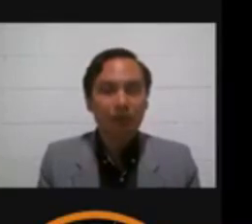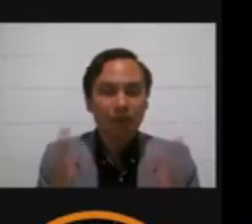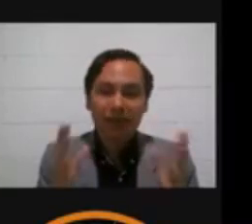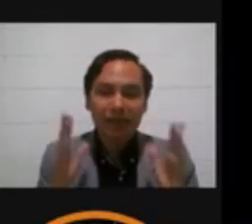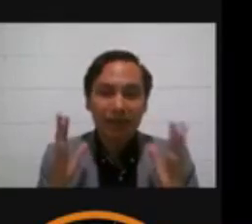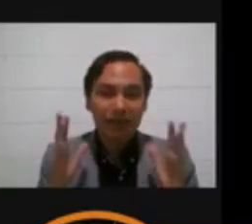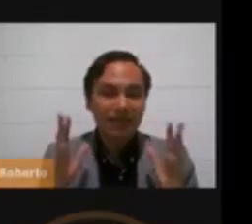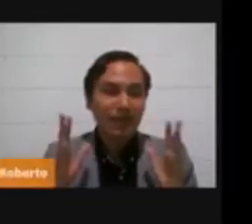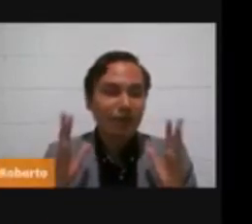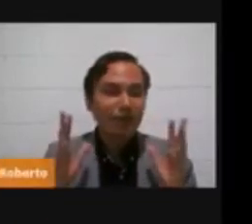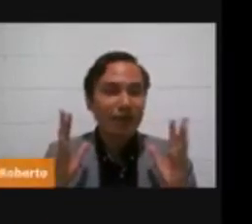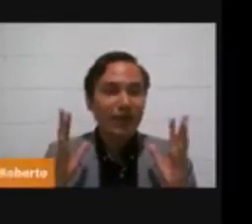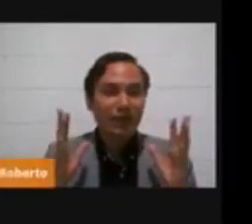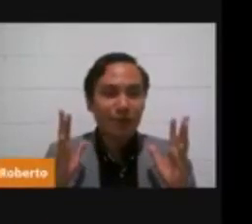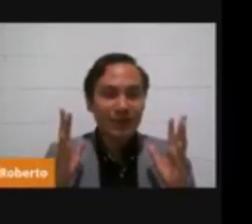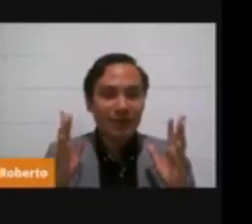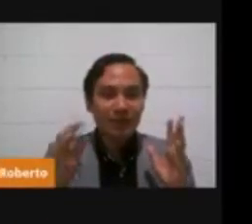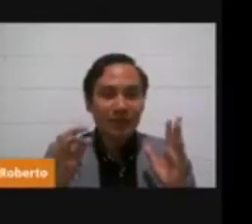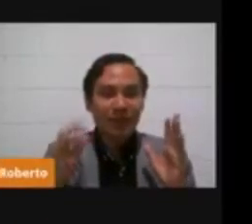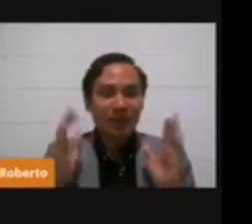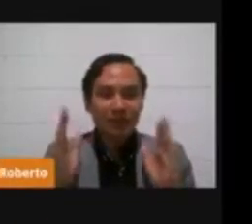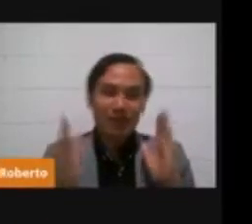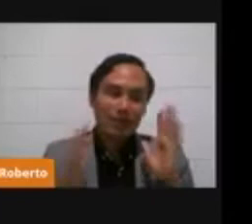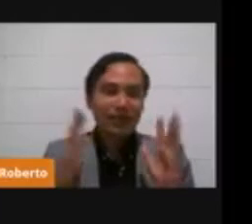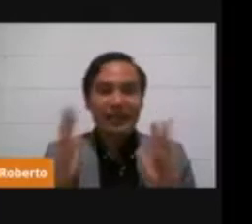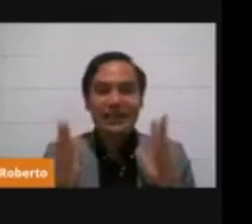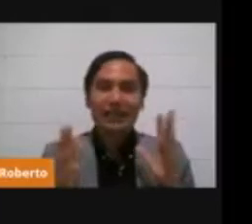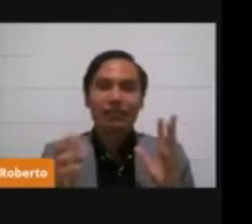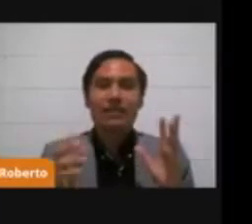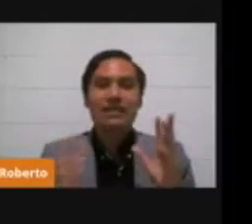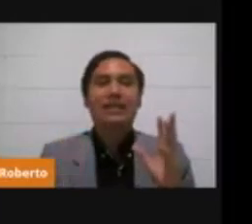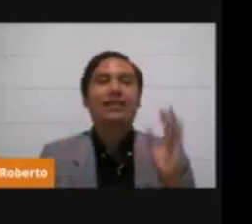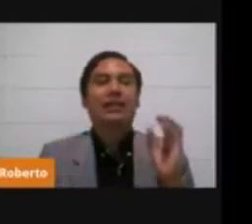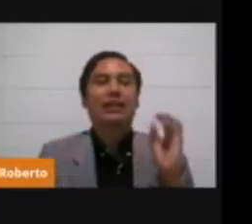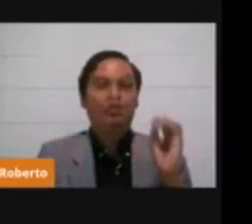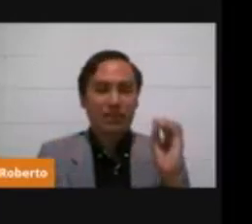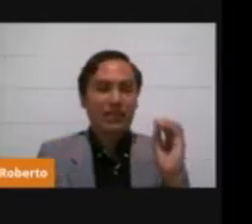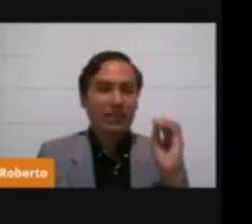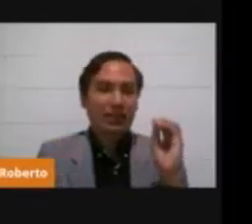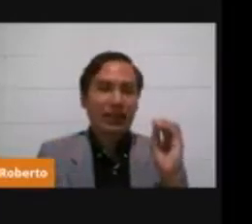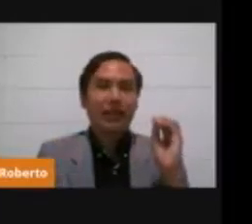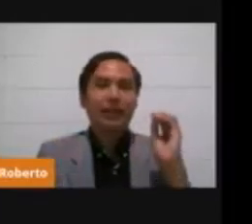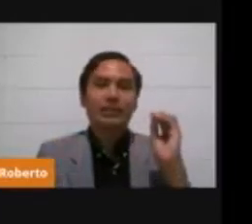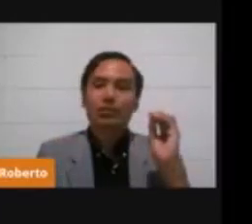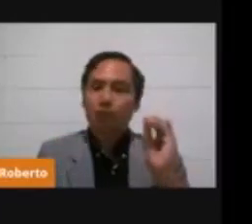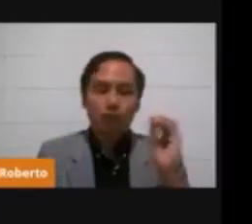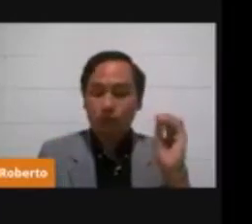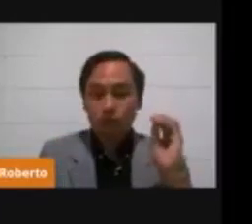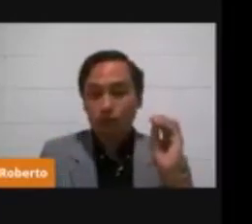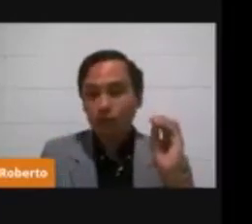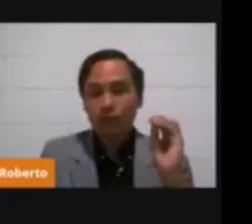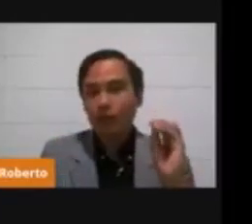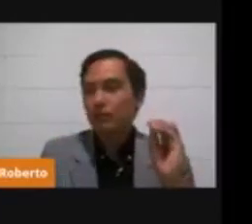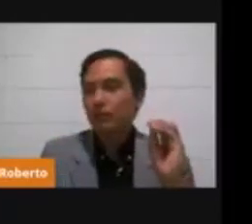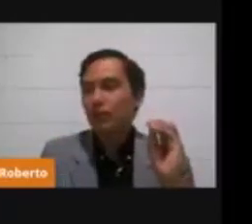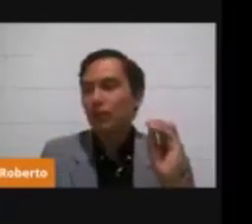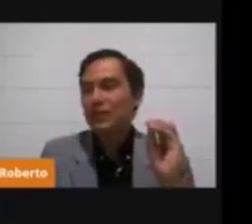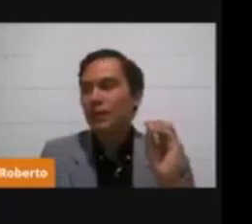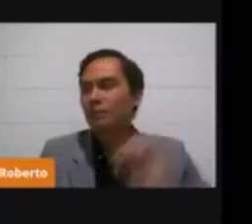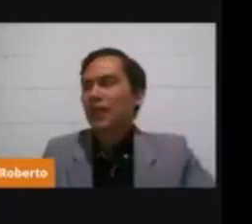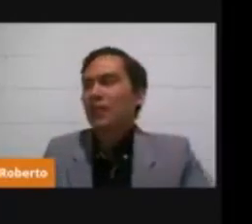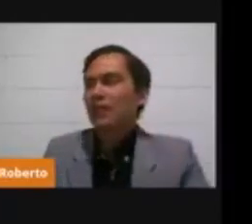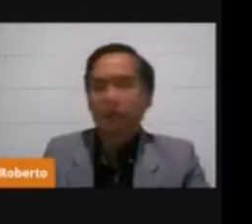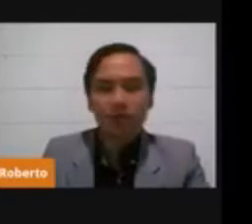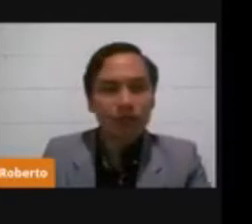en una primera etapa, quizás en una primera respuesta, para que vayamos analizando, es quizás la respuesta a esa ideal es no, no todos y todas somos